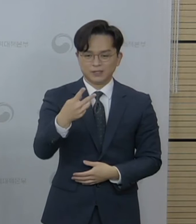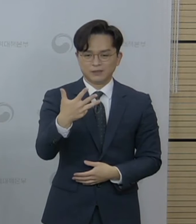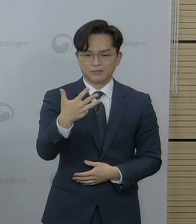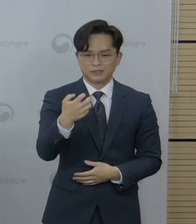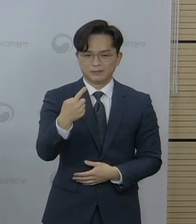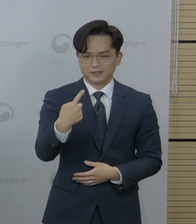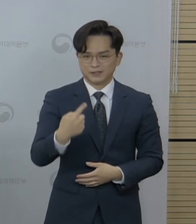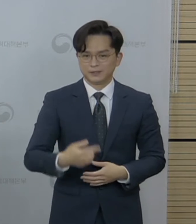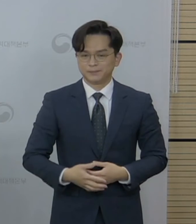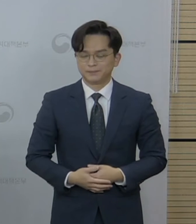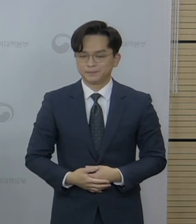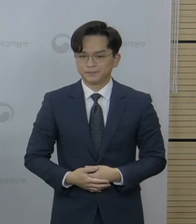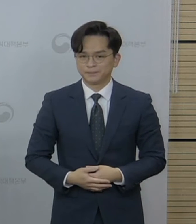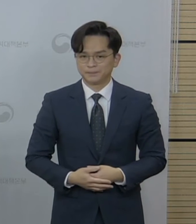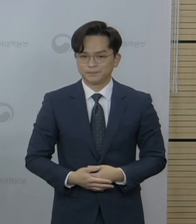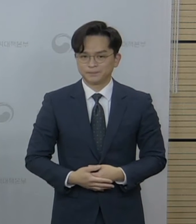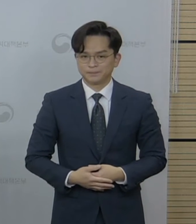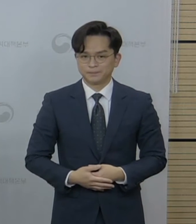281명입니다.